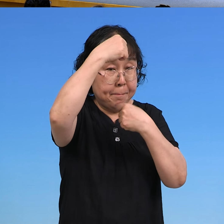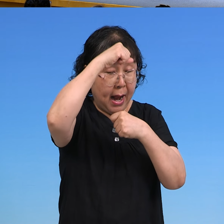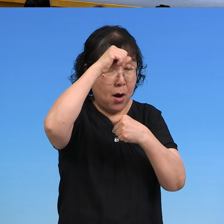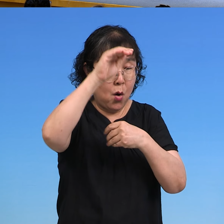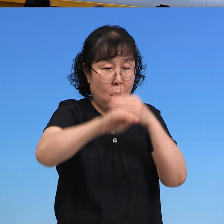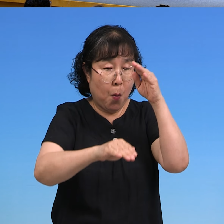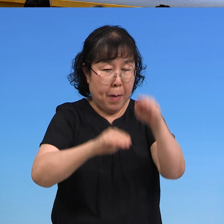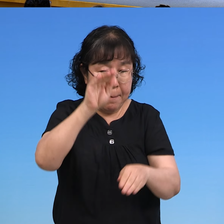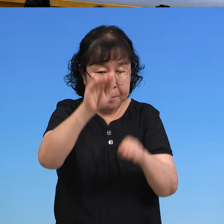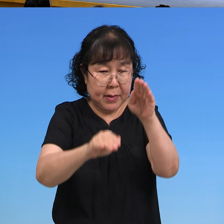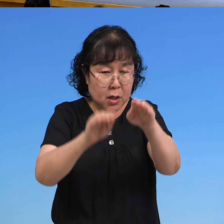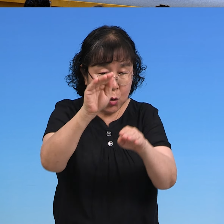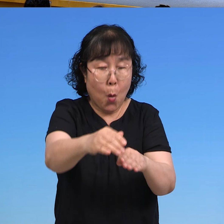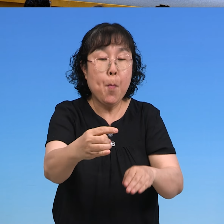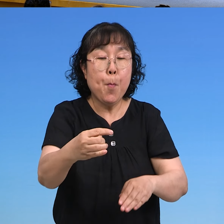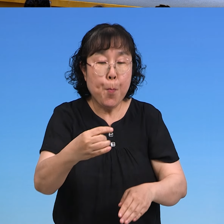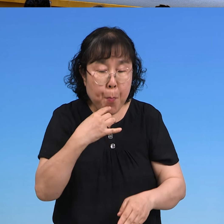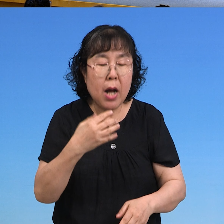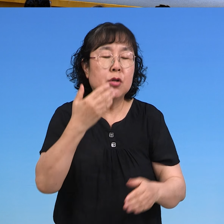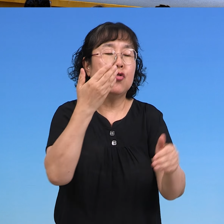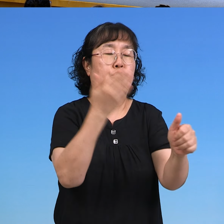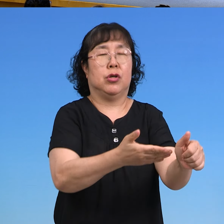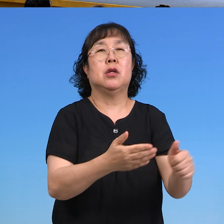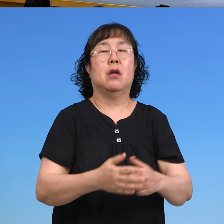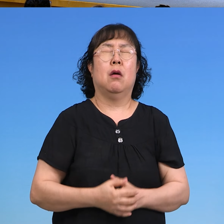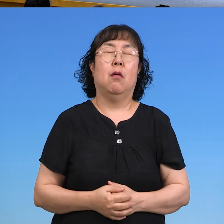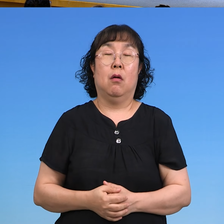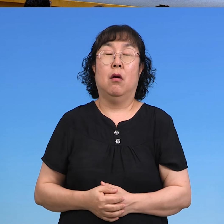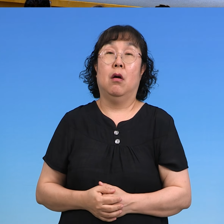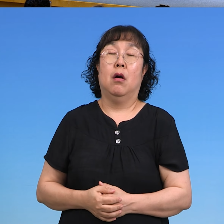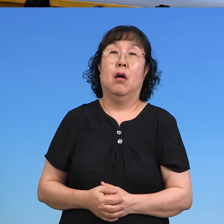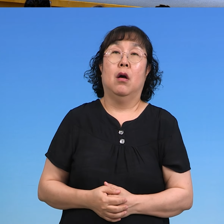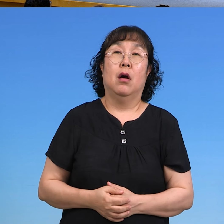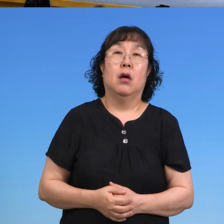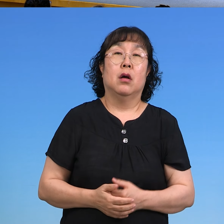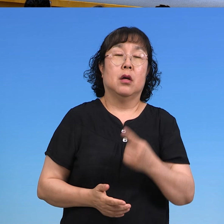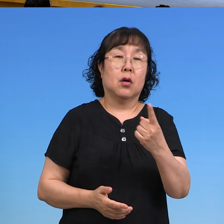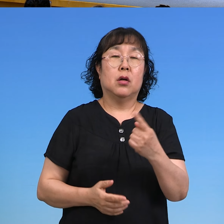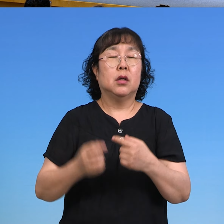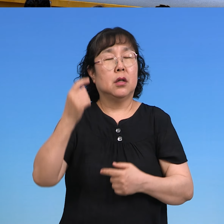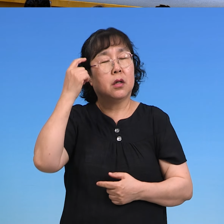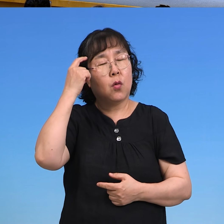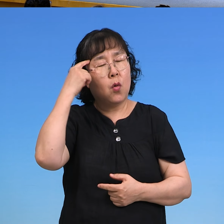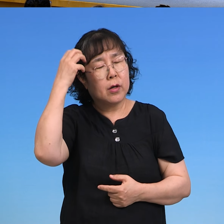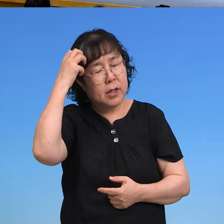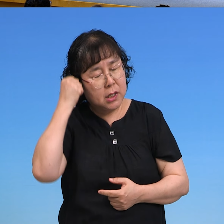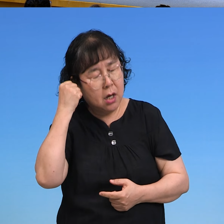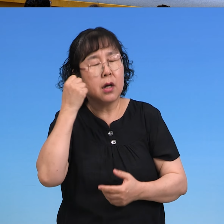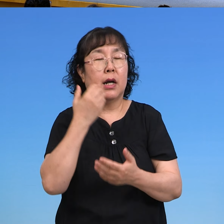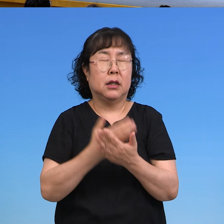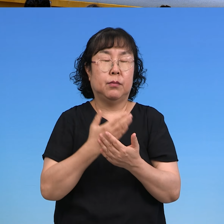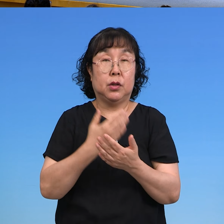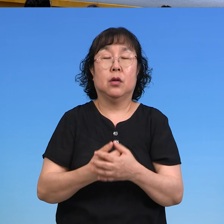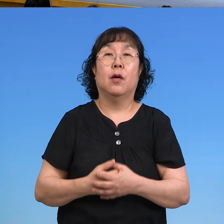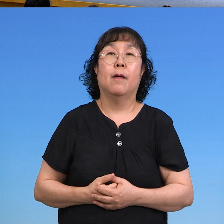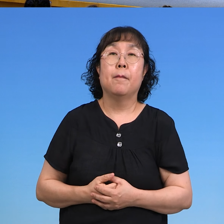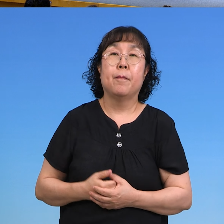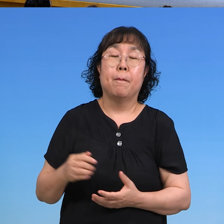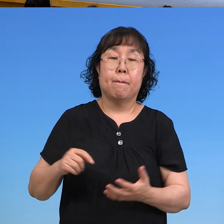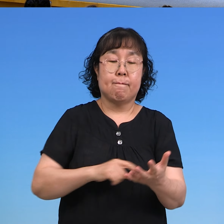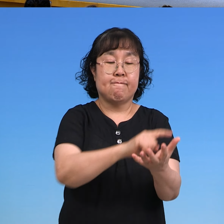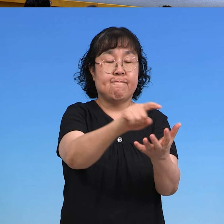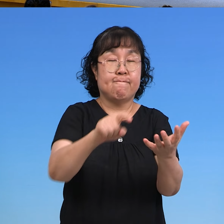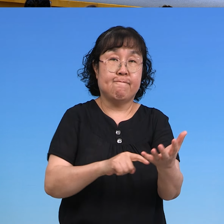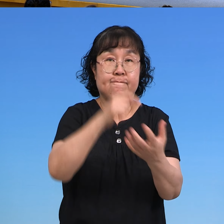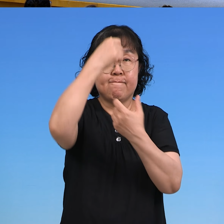곳만 주신대요. 이 두 포인트를 여러분이 놓치시면 안 됩니다. 그래서 너희